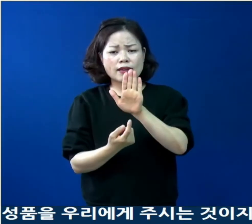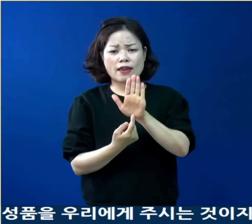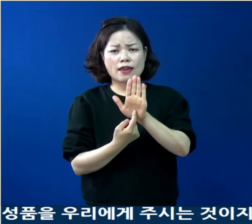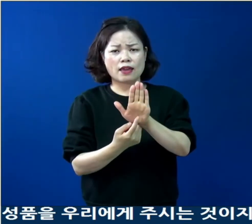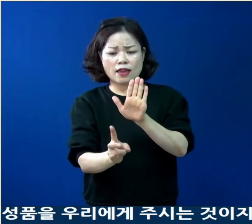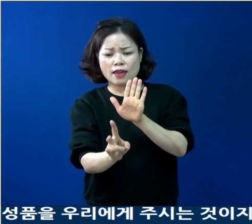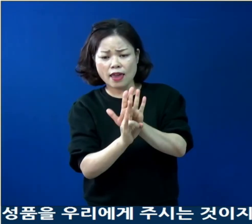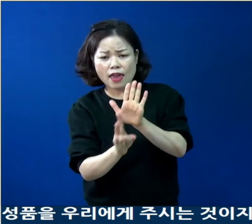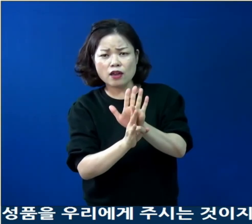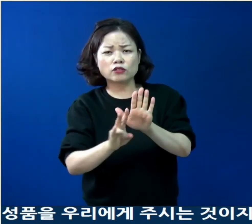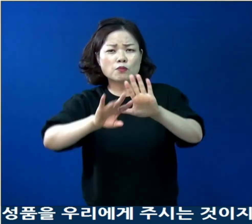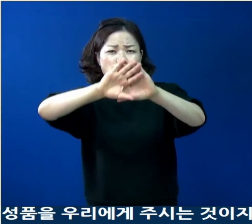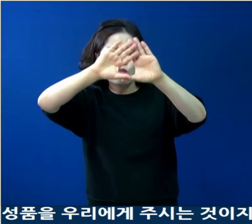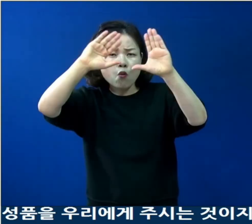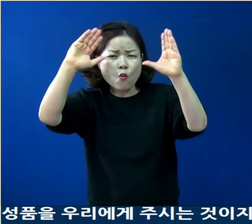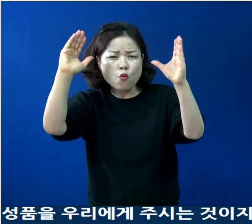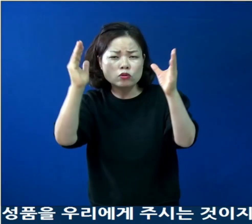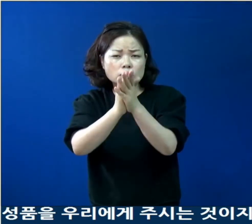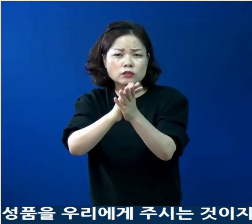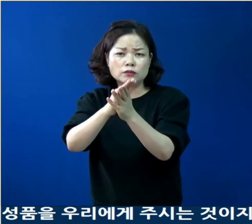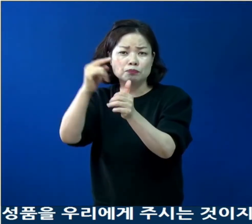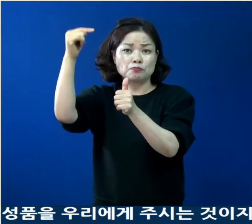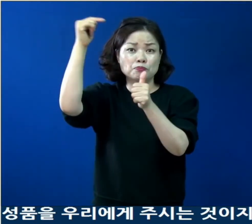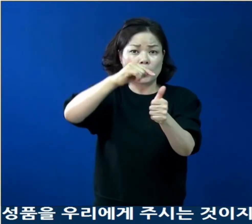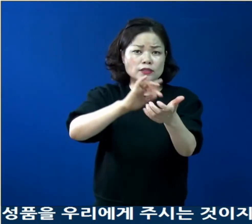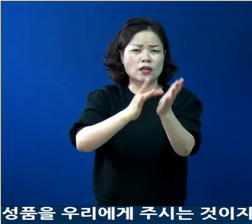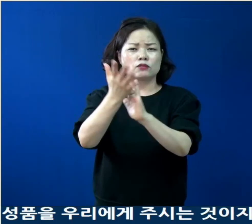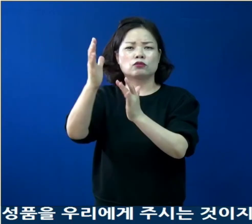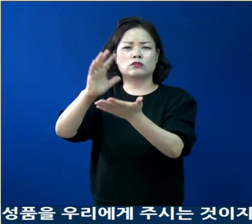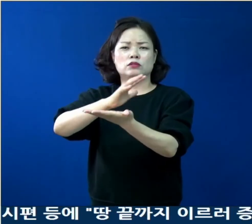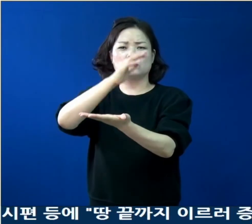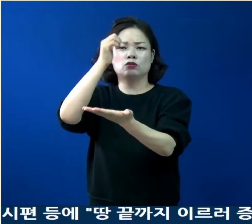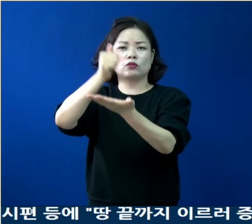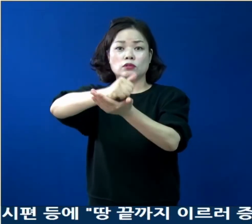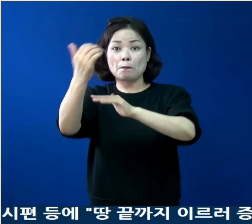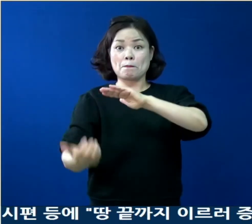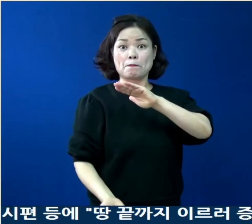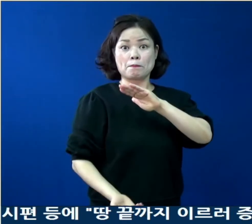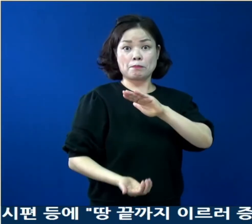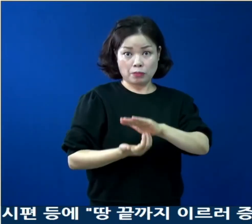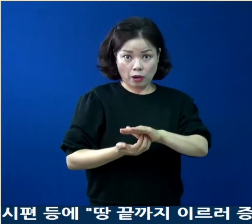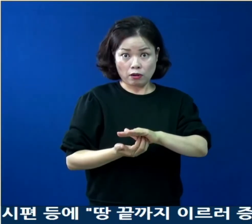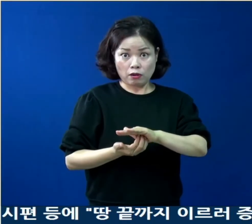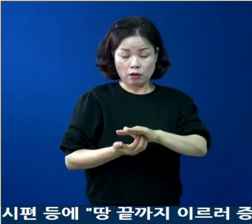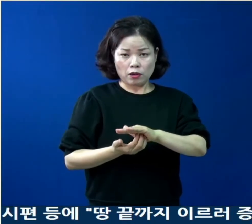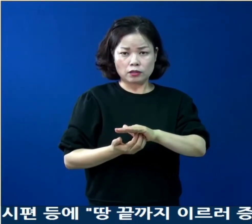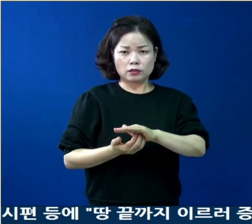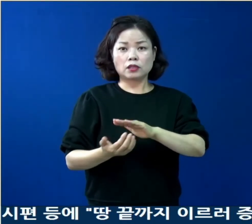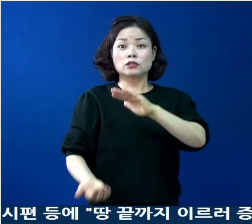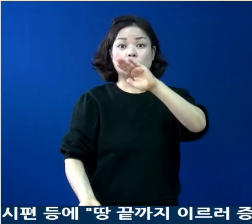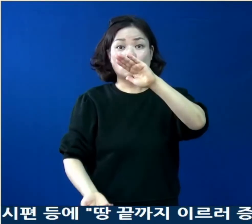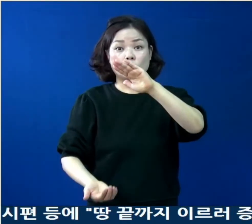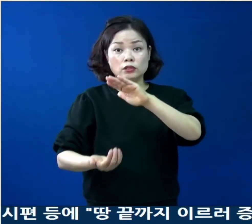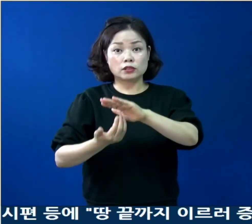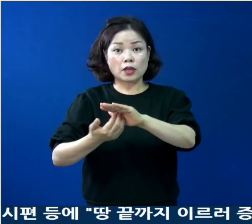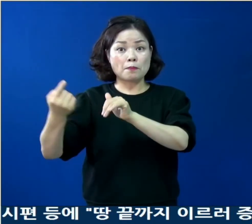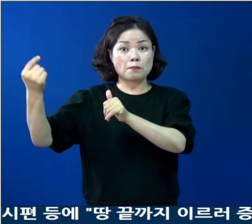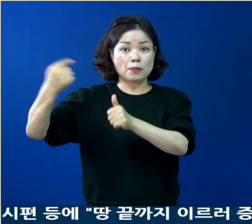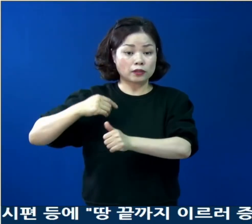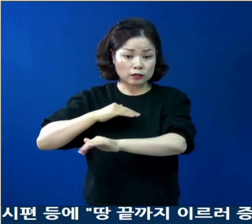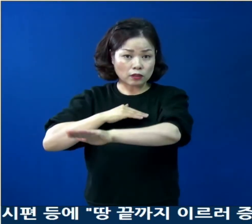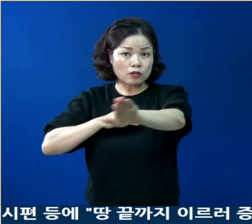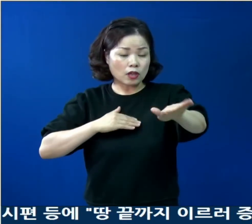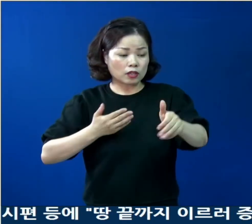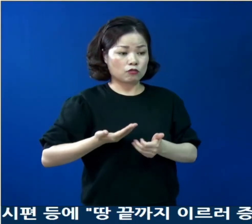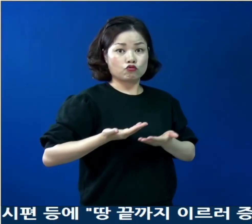하나님의 모든 명령들을 예수 그리스도께서 성취하셨다. 그래서 내가 이제 그 성취된 명령을 너희들에게